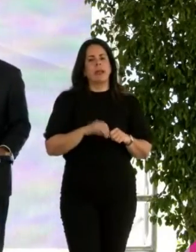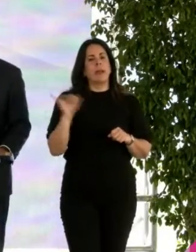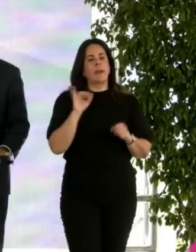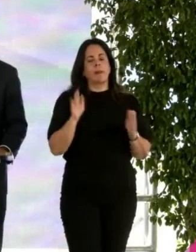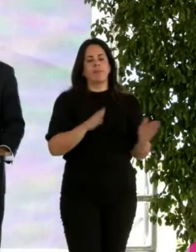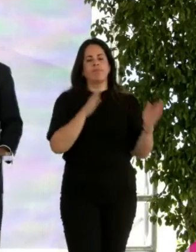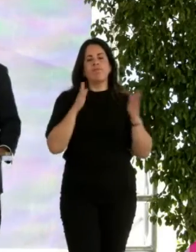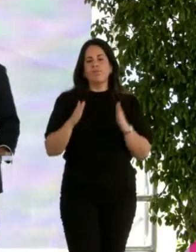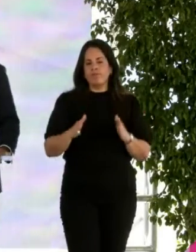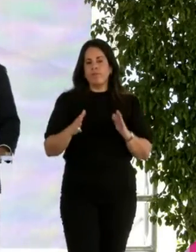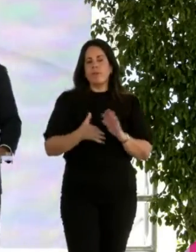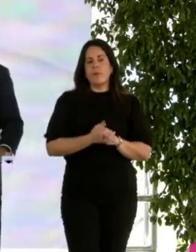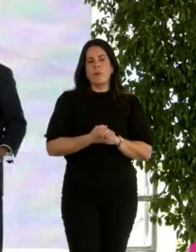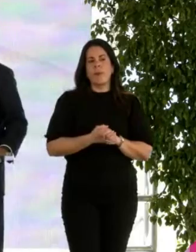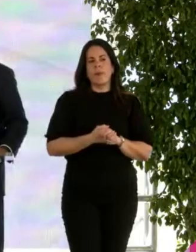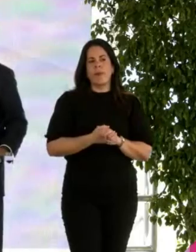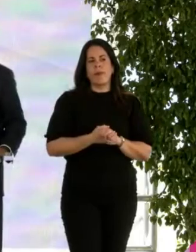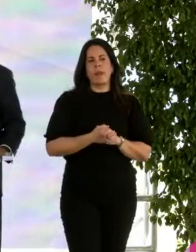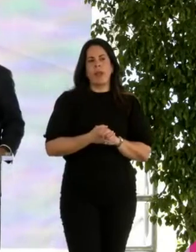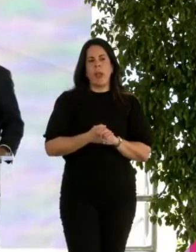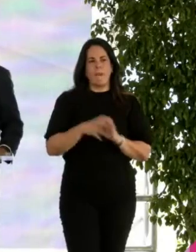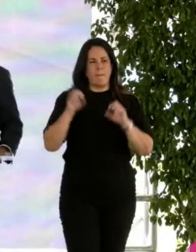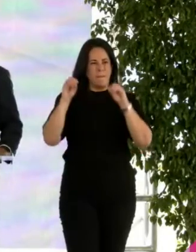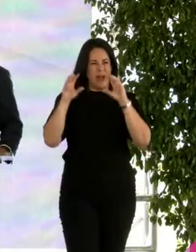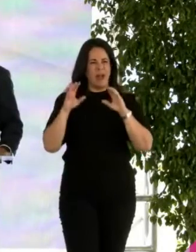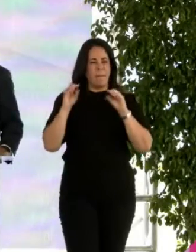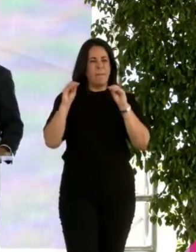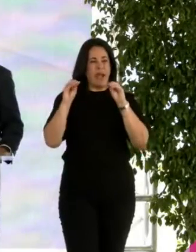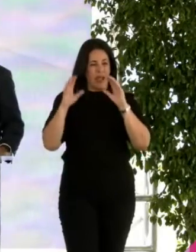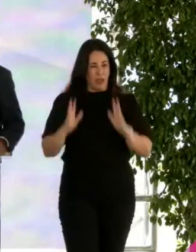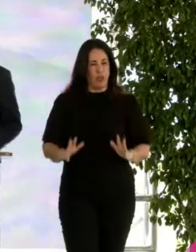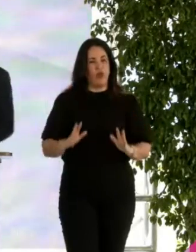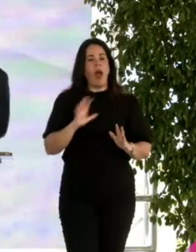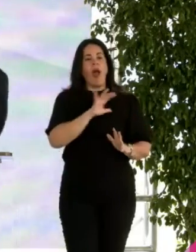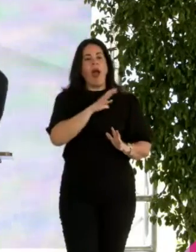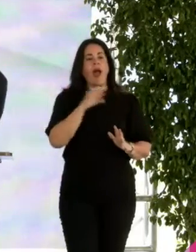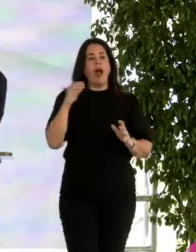por otro lado, como es el caso de los maestros y